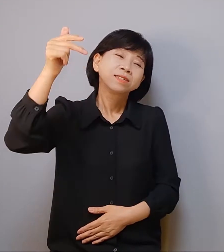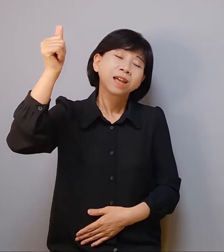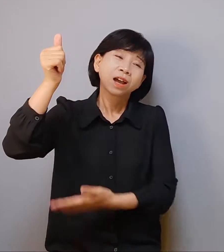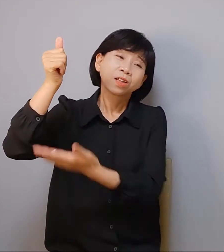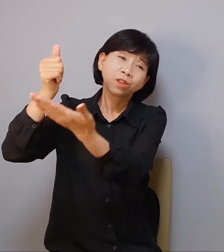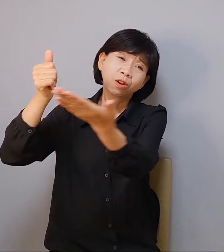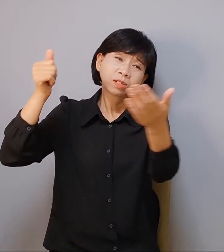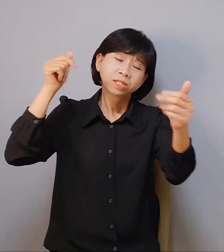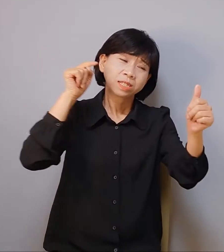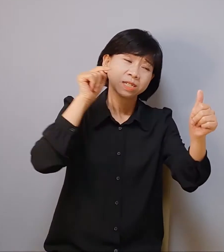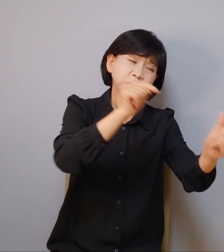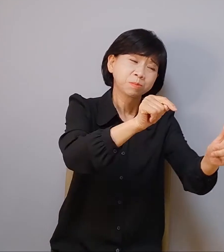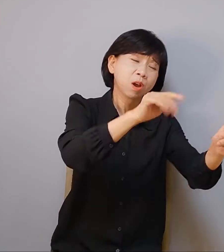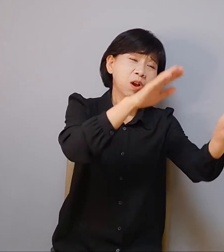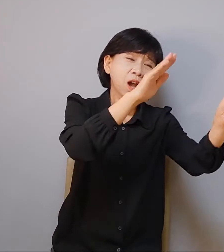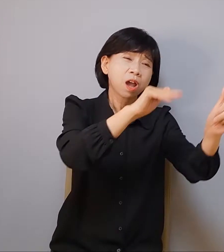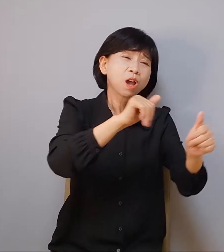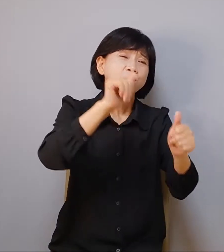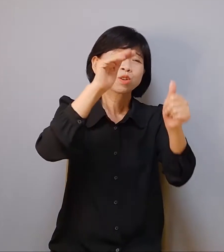내가 너를